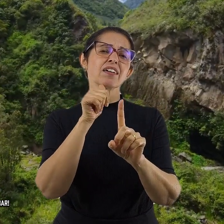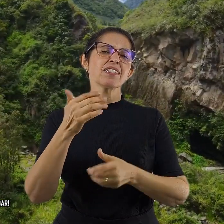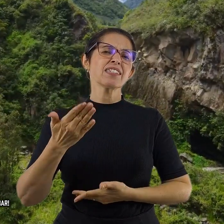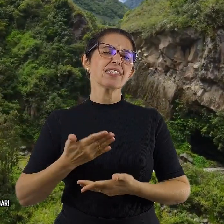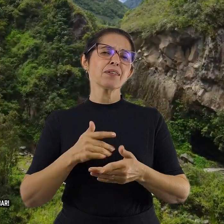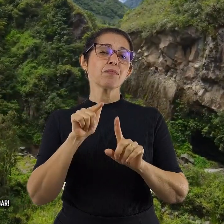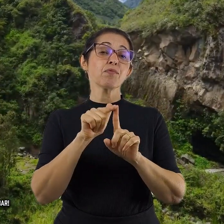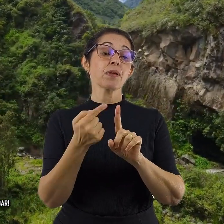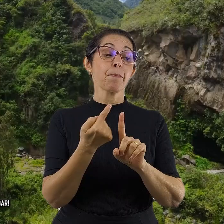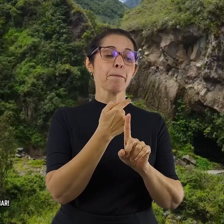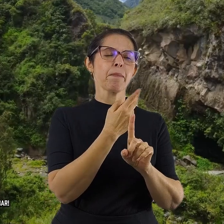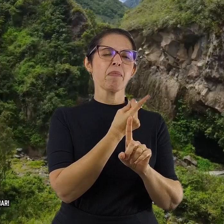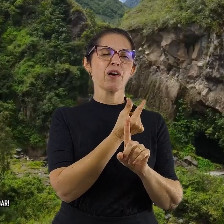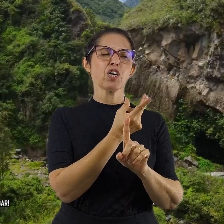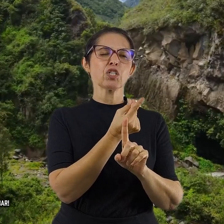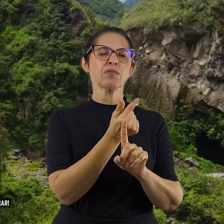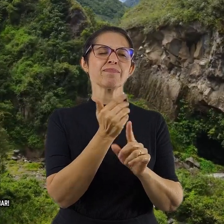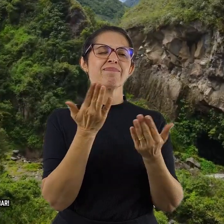porque já há muito tempo